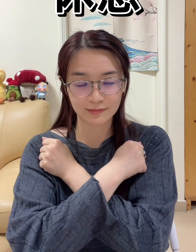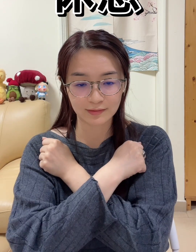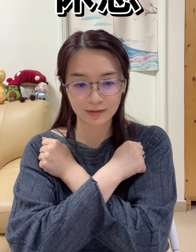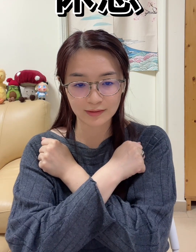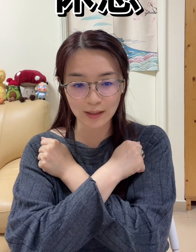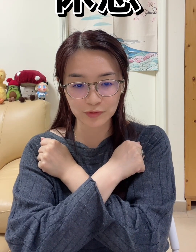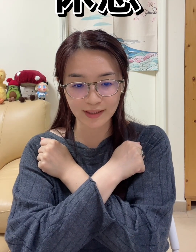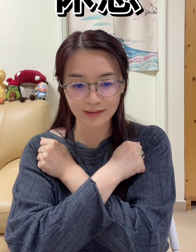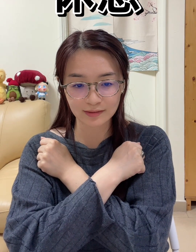休息，